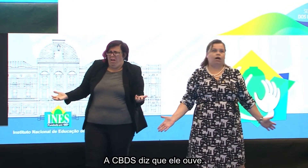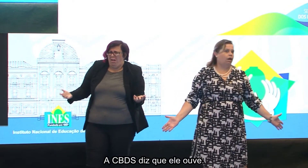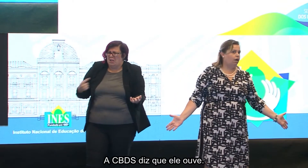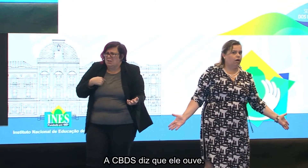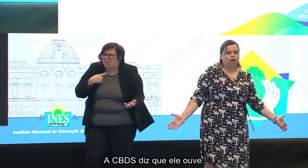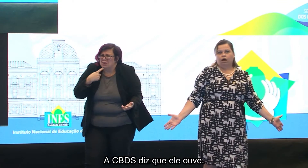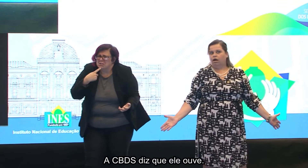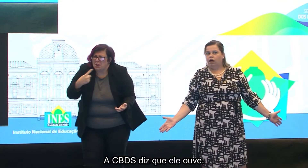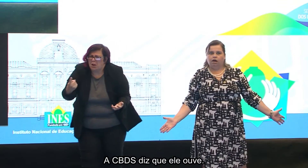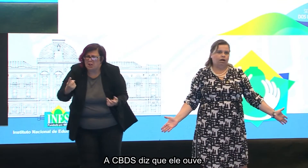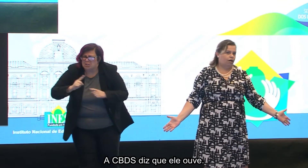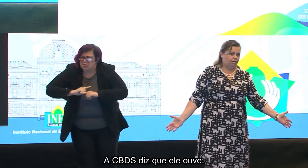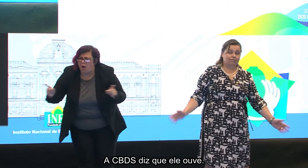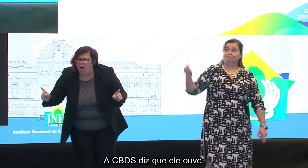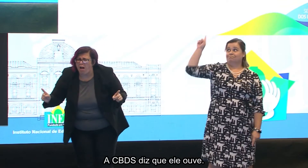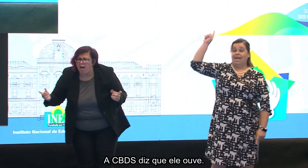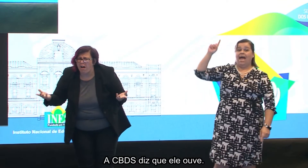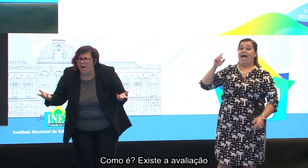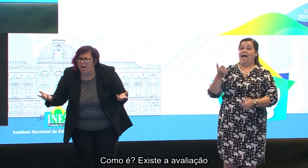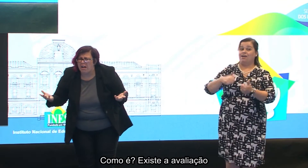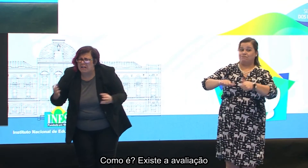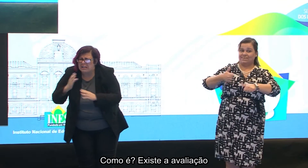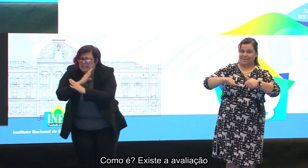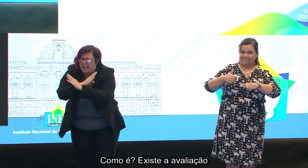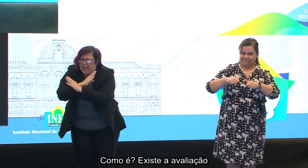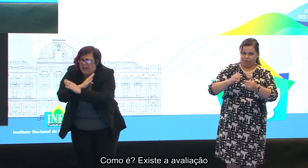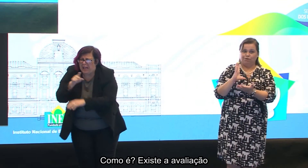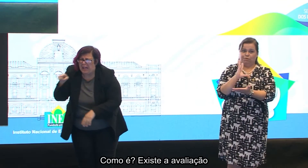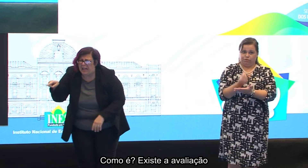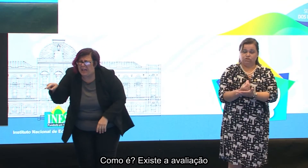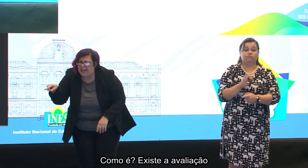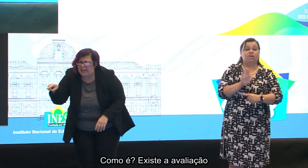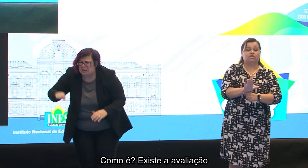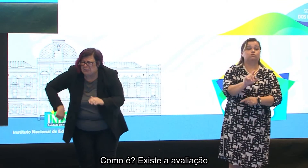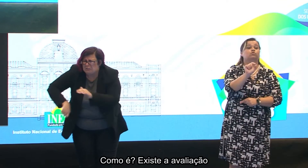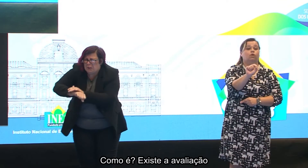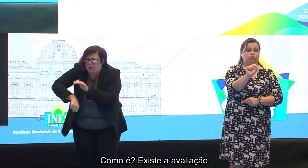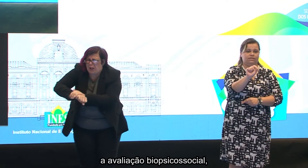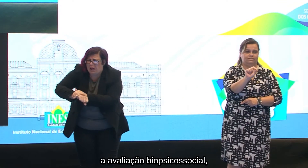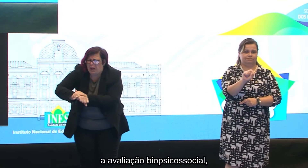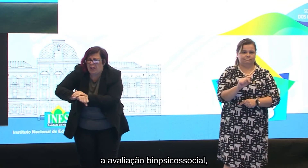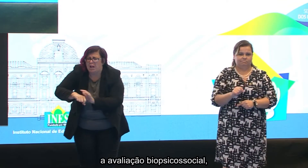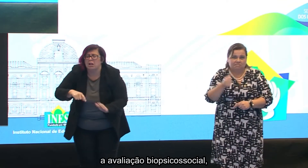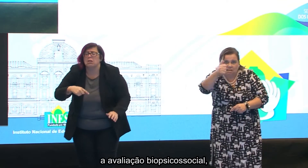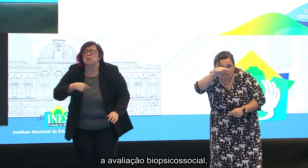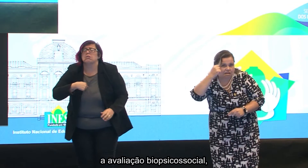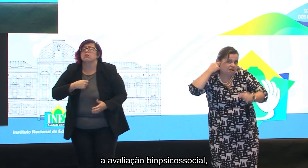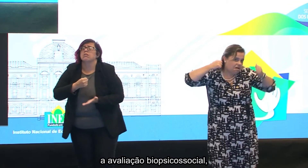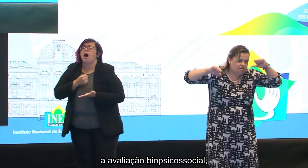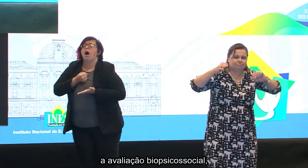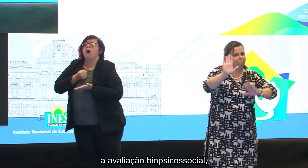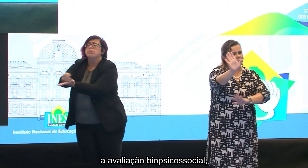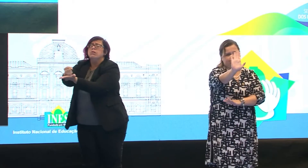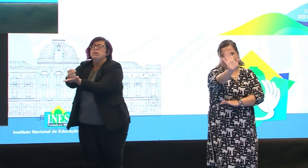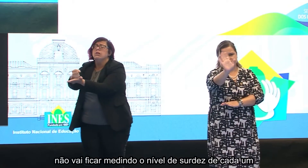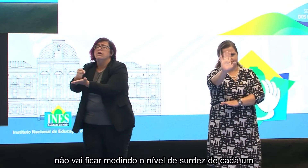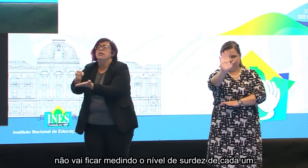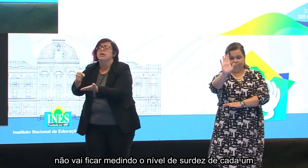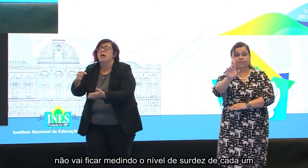Então a CBDS diz que ele ouve. Então como é? Então existe avaliação. Então a avaliação biopsicossocial, ela não vai ficar